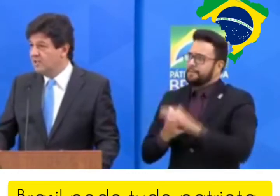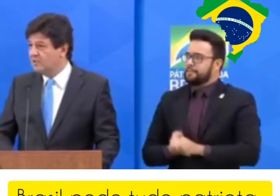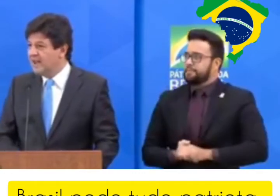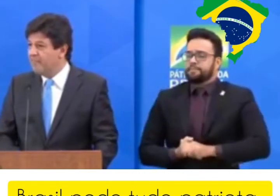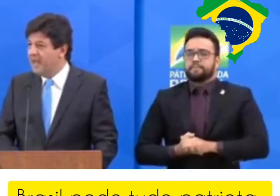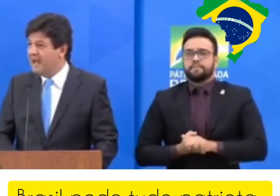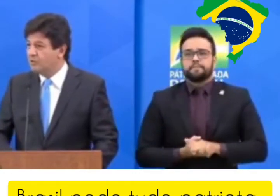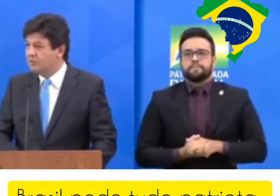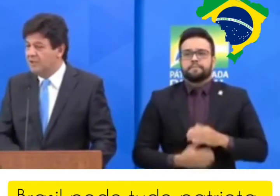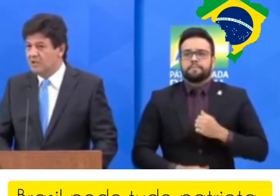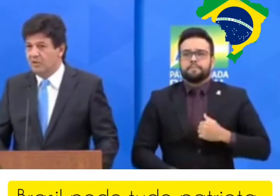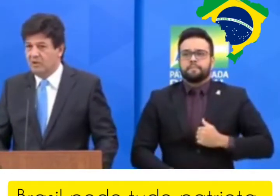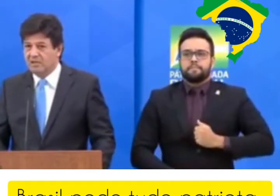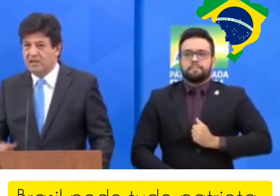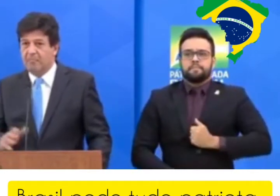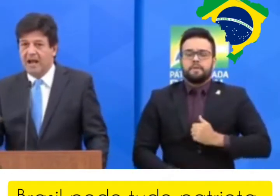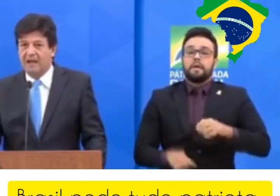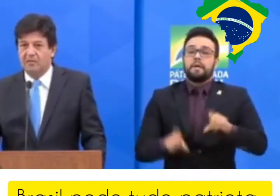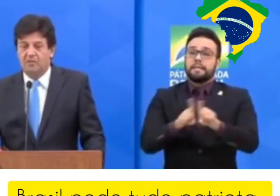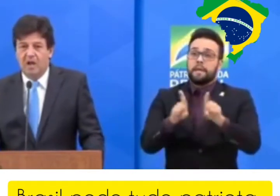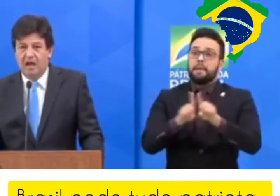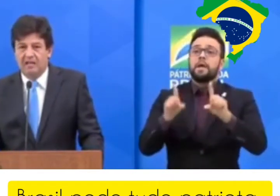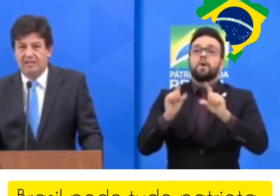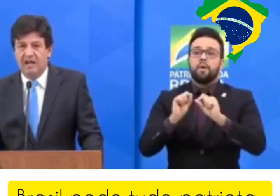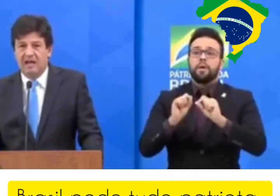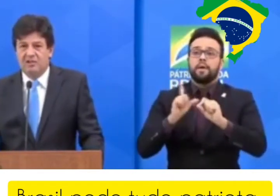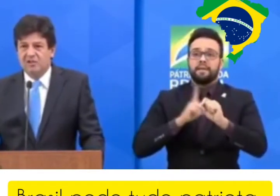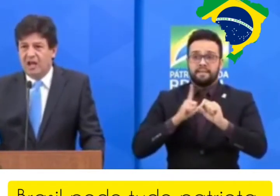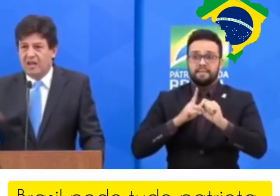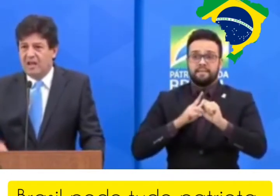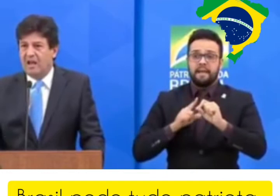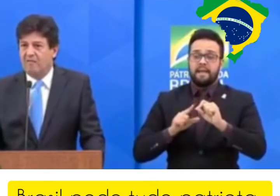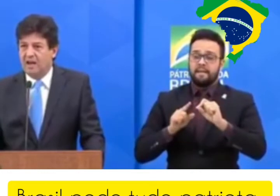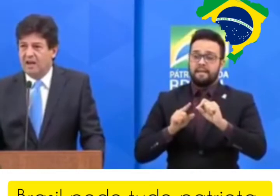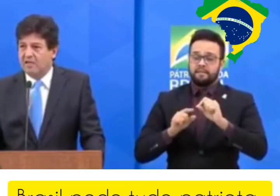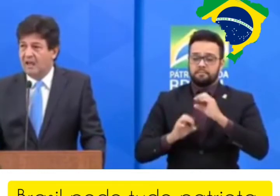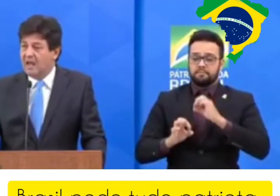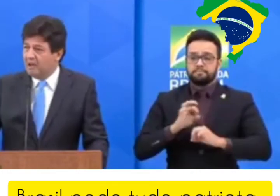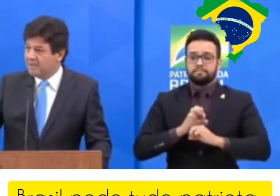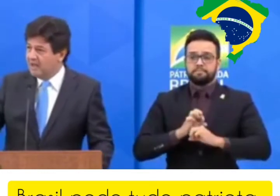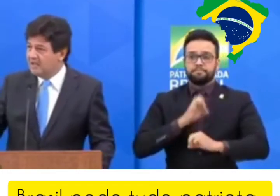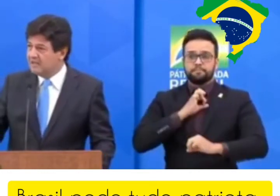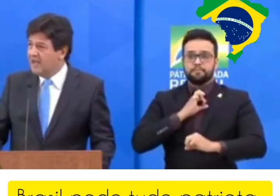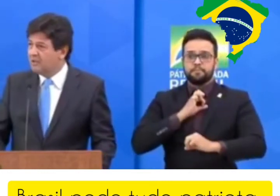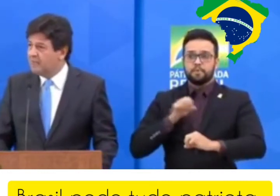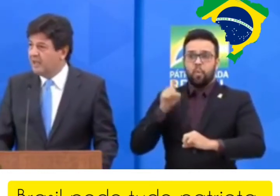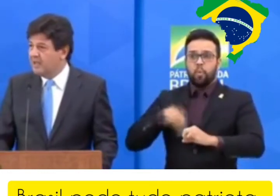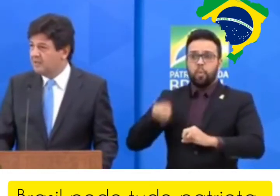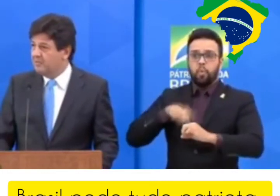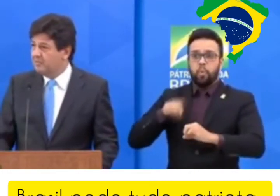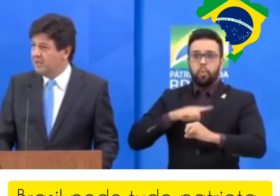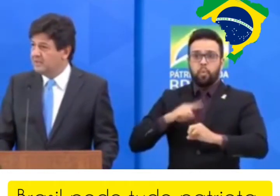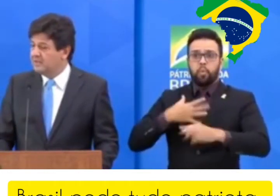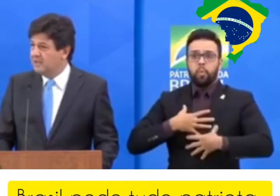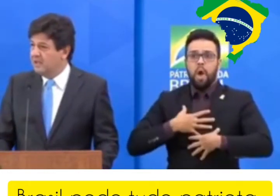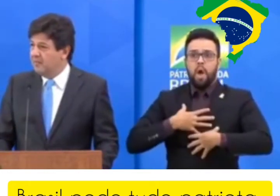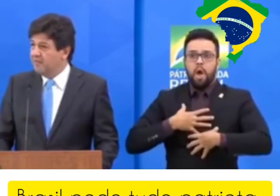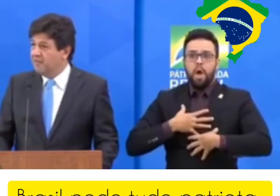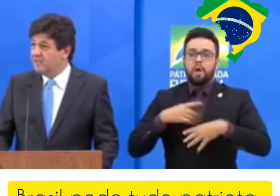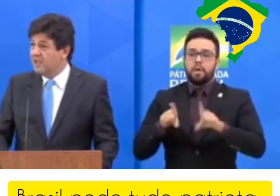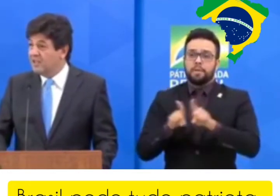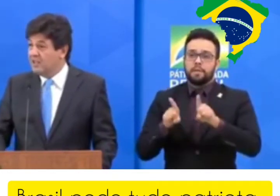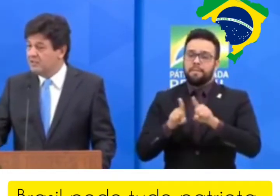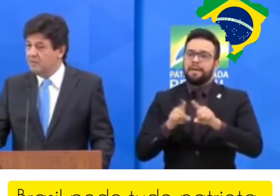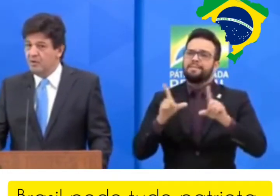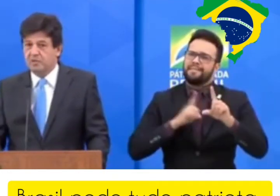de nós termos aberto os ventiladores, quebrado as regras, engenharia reversa, capitalizado pequenas empresas